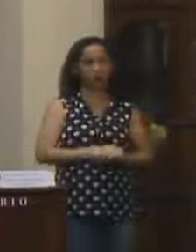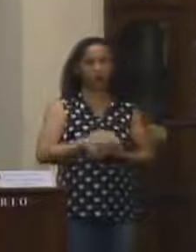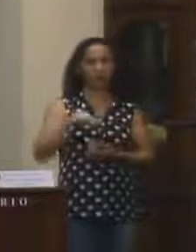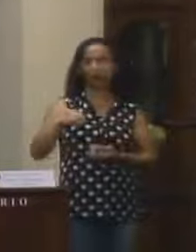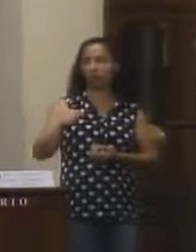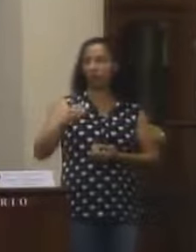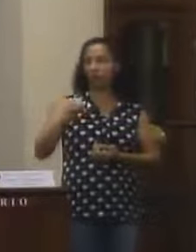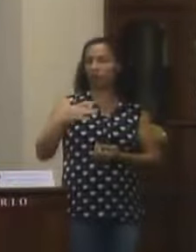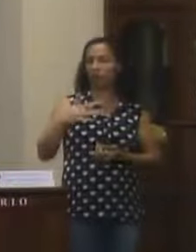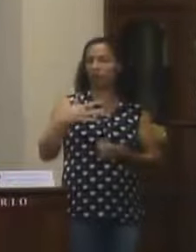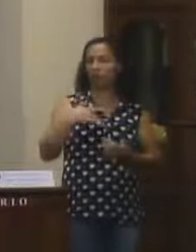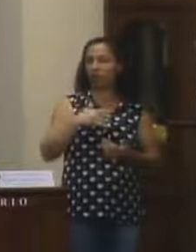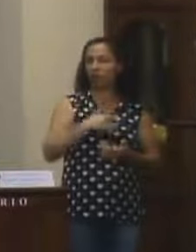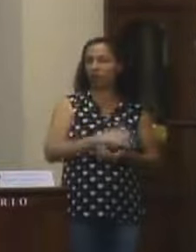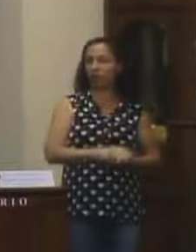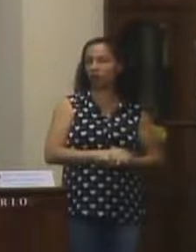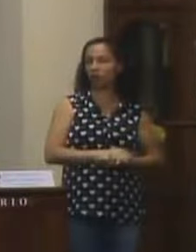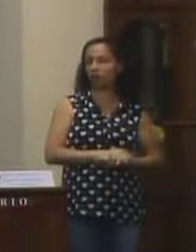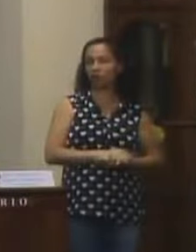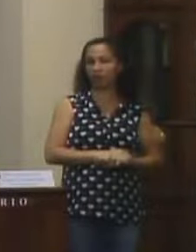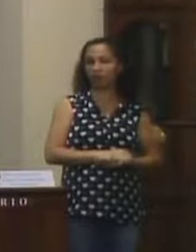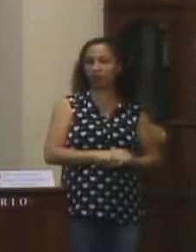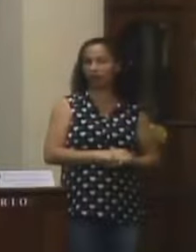Marquinhos da Saúde.